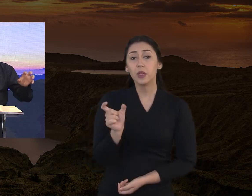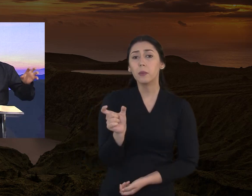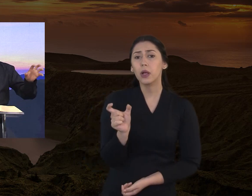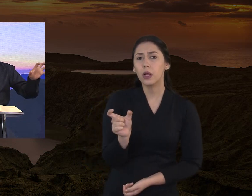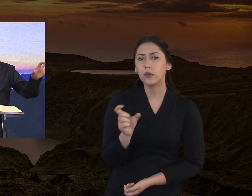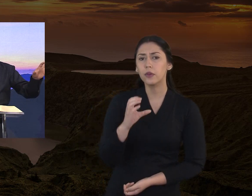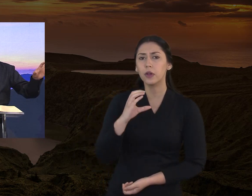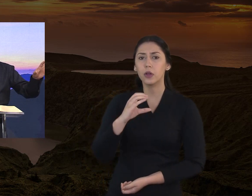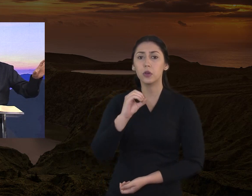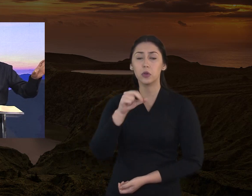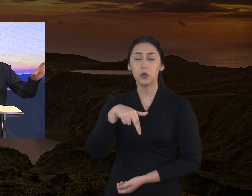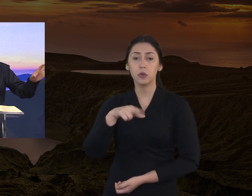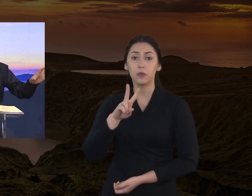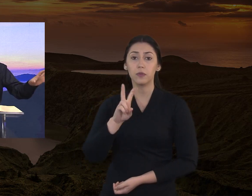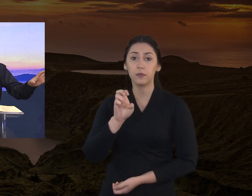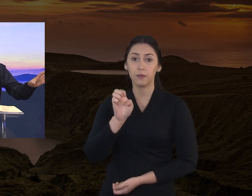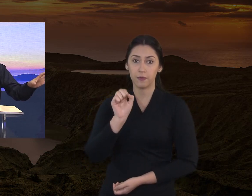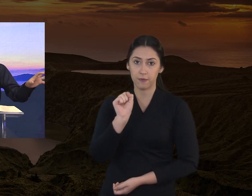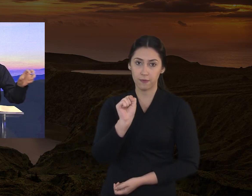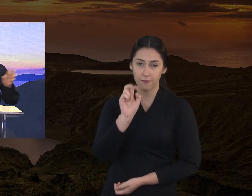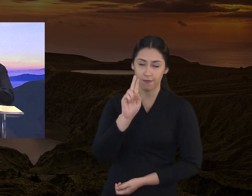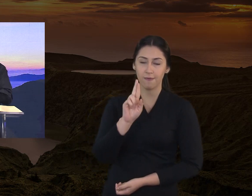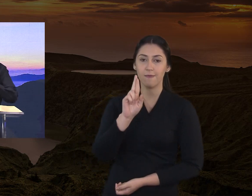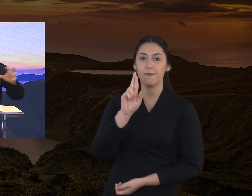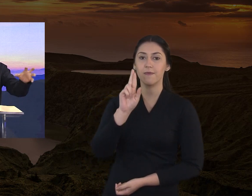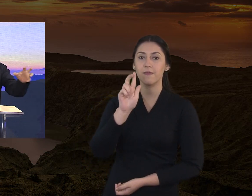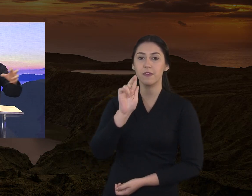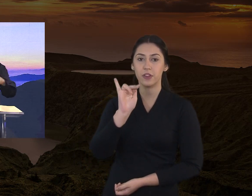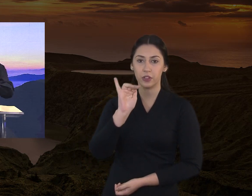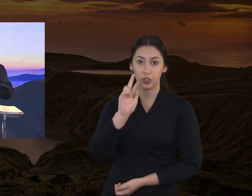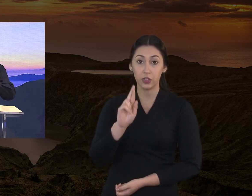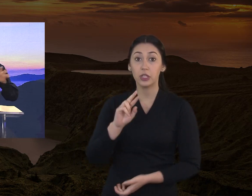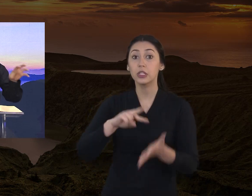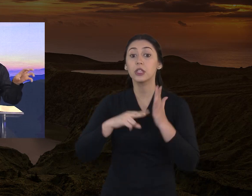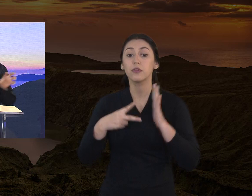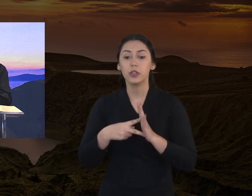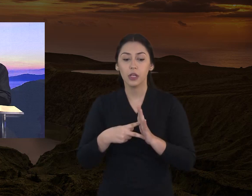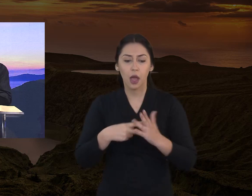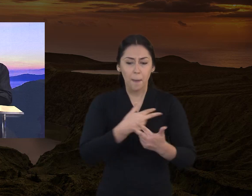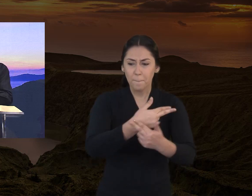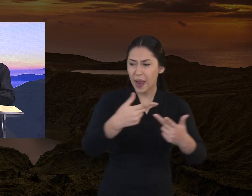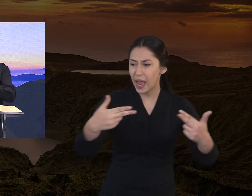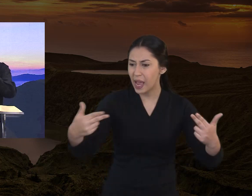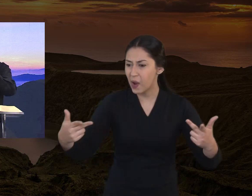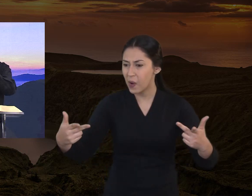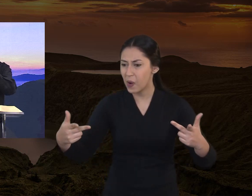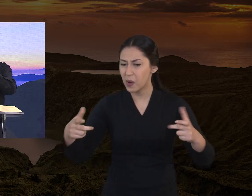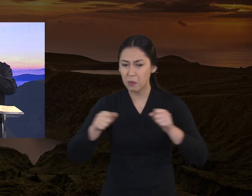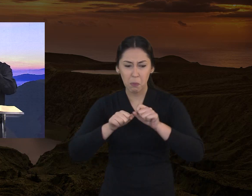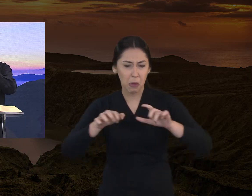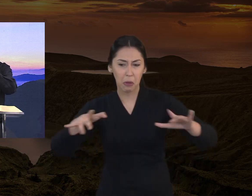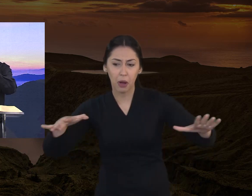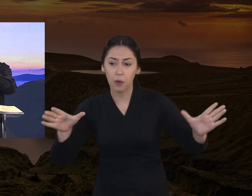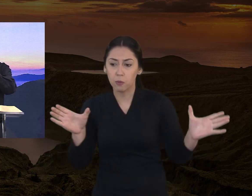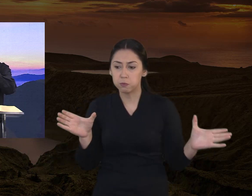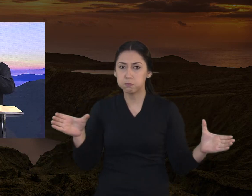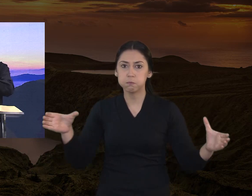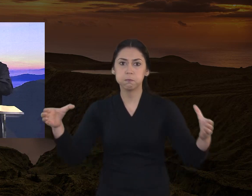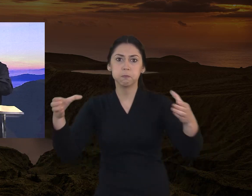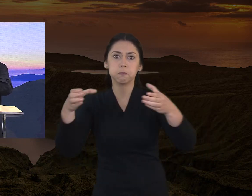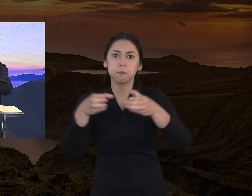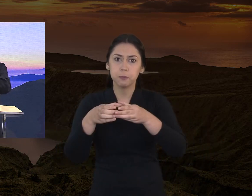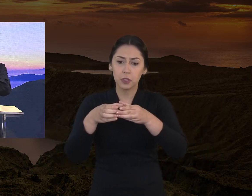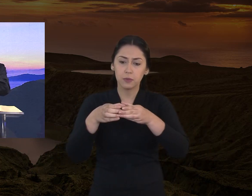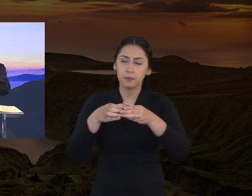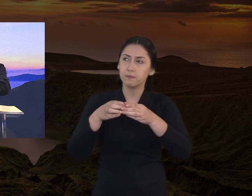é unir de novo todas as coisas, né, em